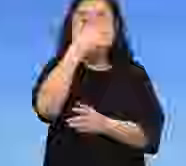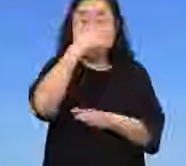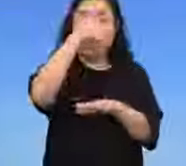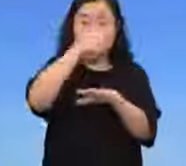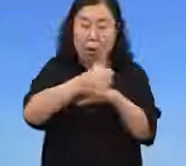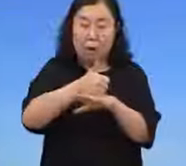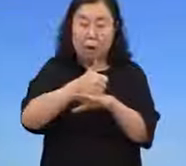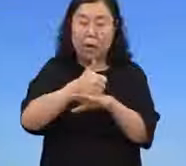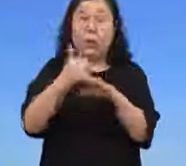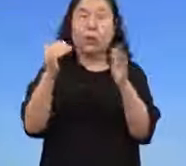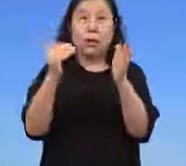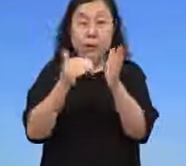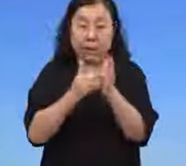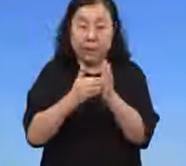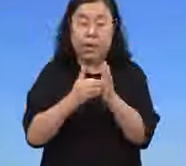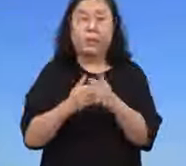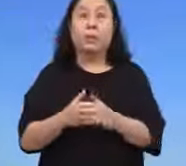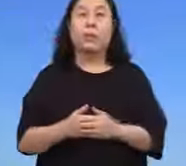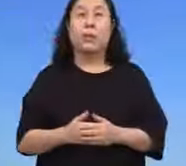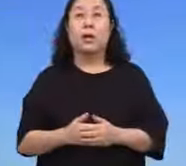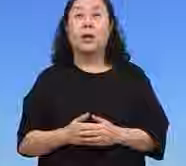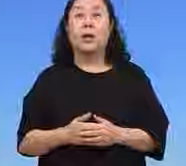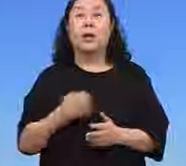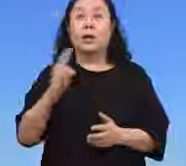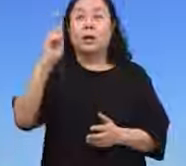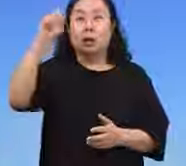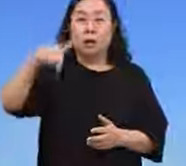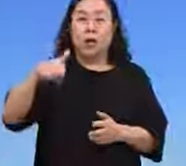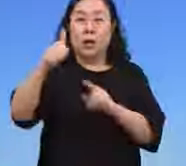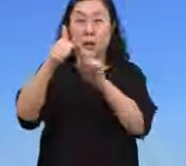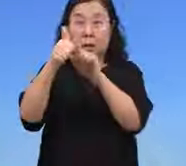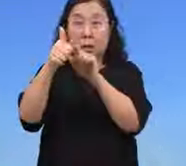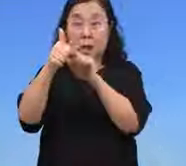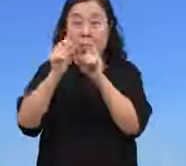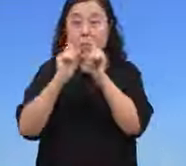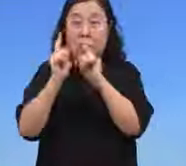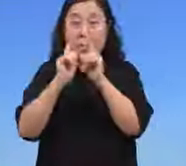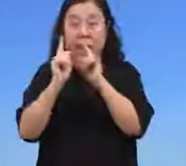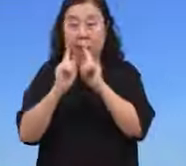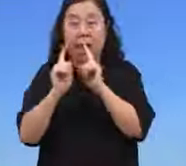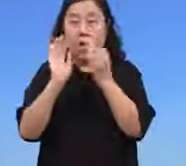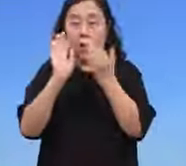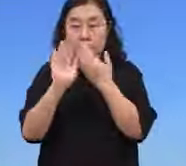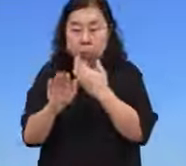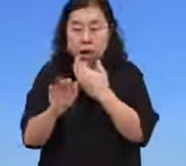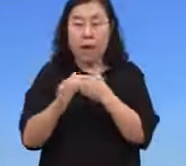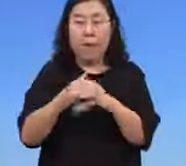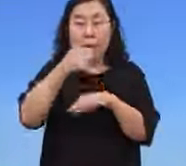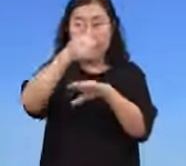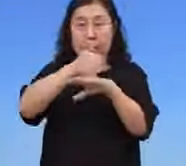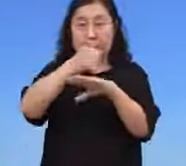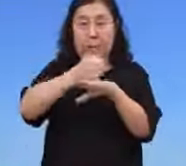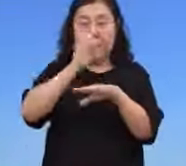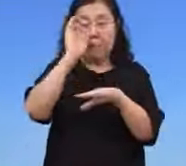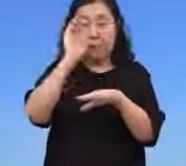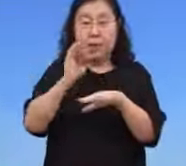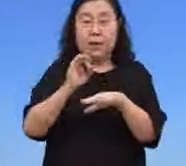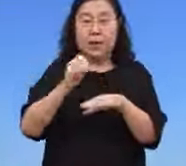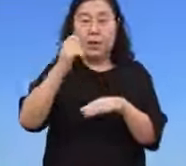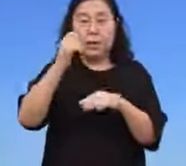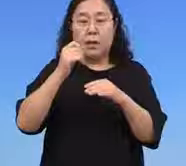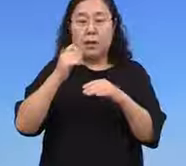이 이야기가 끝나는데요. 예수님께서 이 삭개오 이야기 맨 마지막에 이런 의미를 부여하십니다.